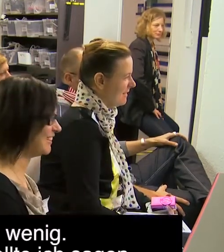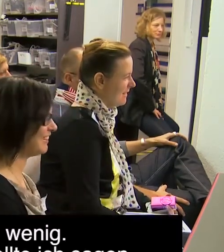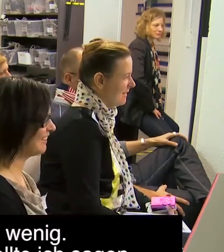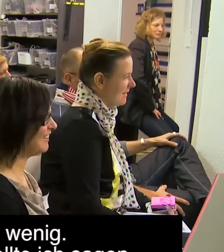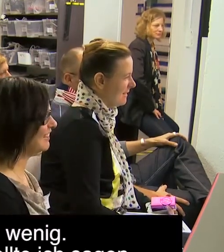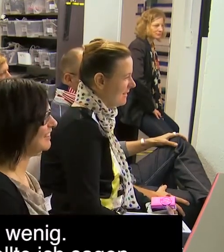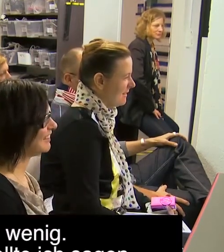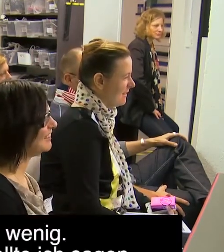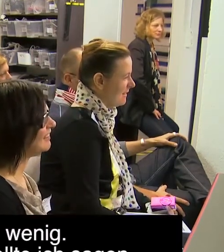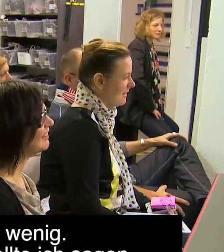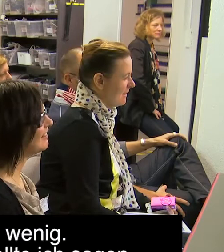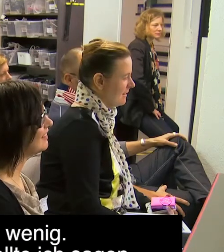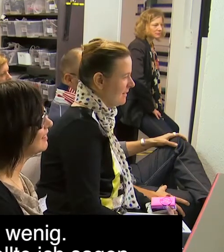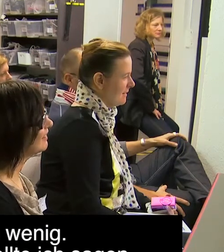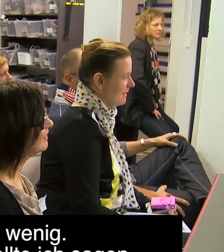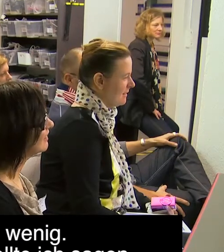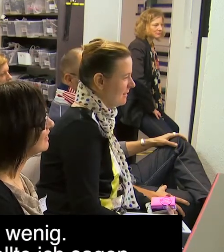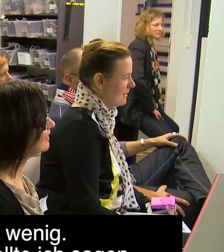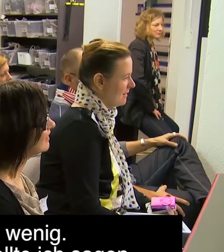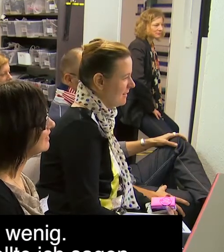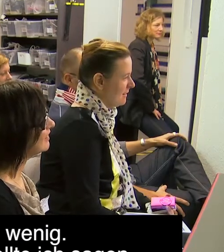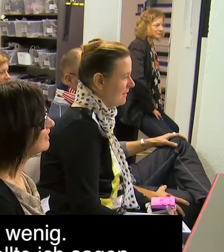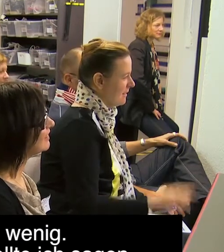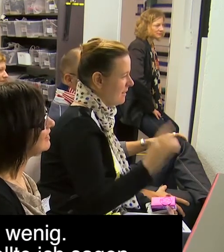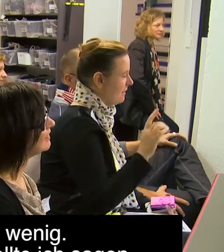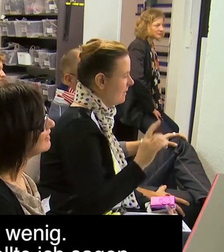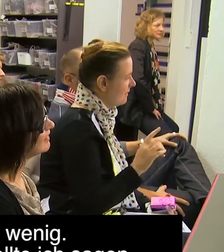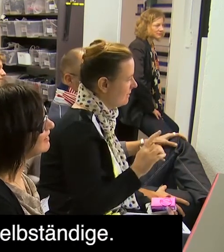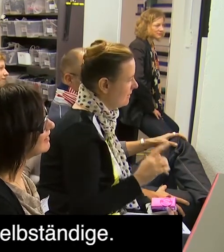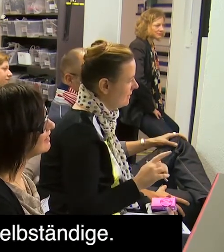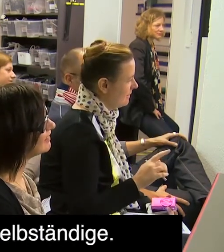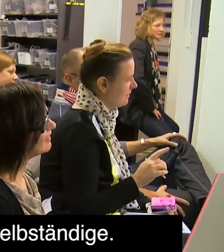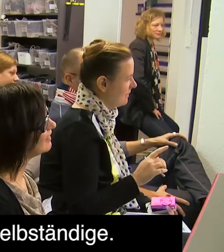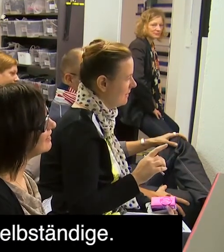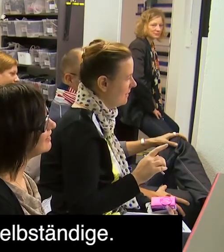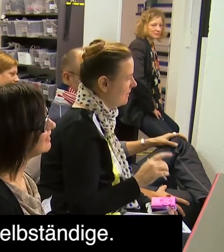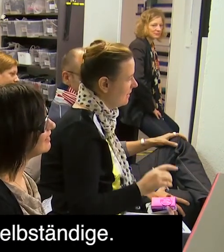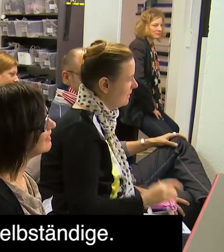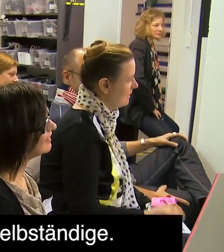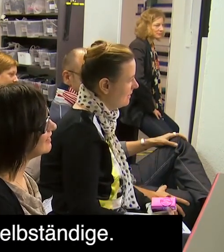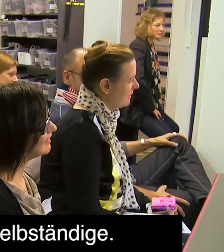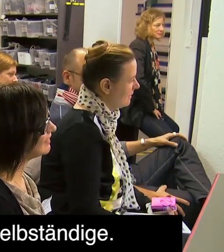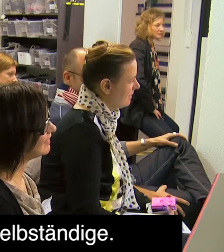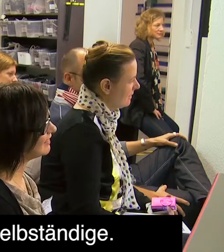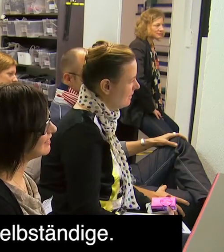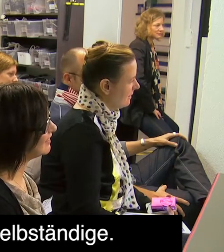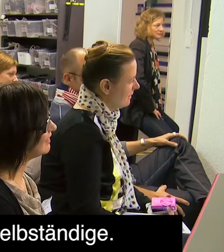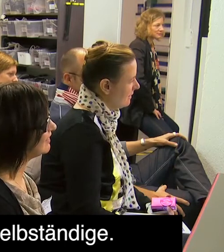Also auch wenig. Eben, siehst du, das wollte ich sagen. Aber wir sind hier viele Selbstständige. Für uns ist es ein Neifeit,